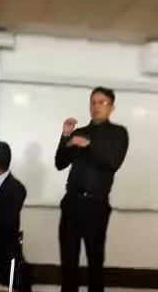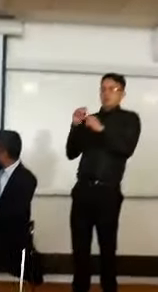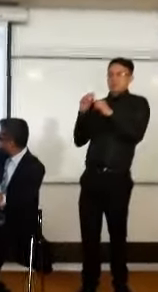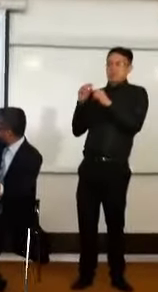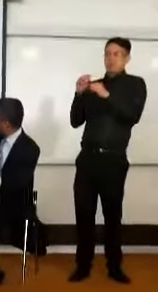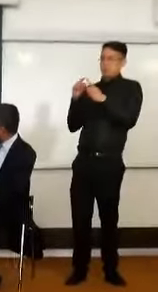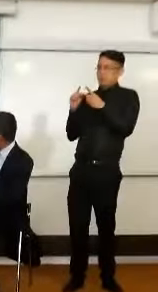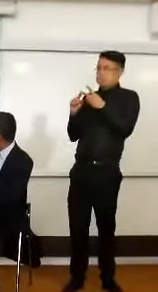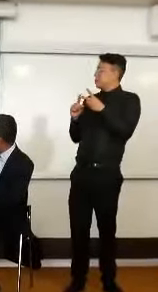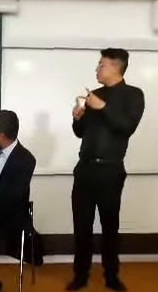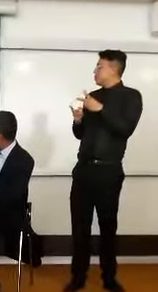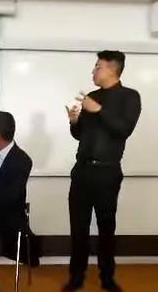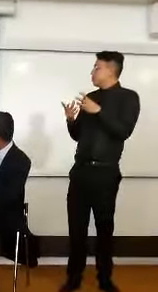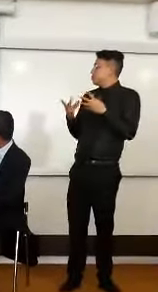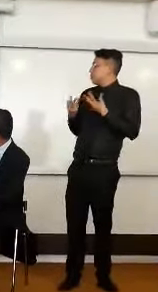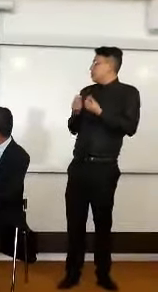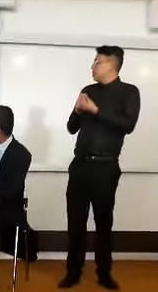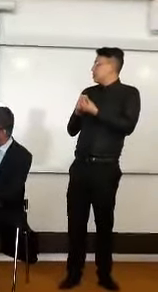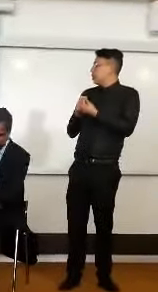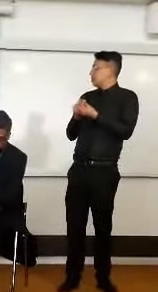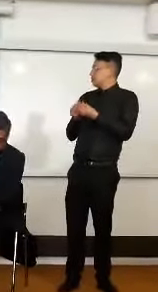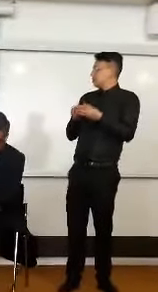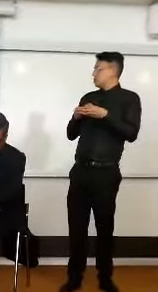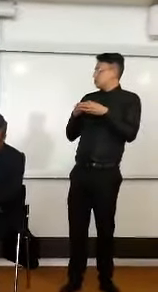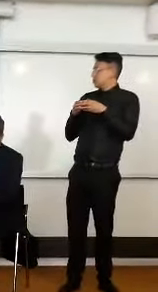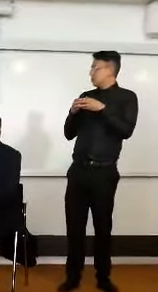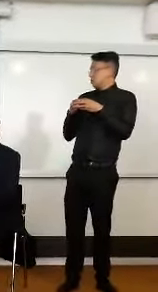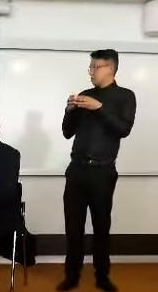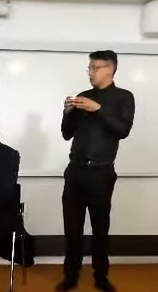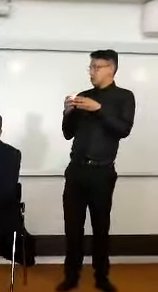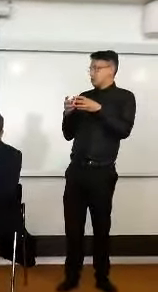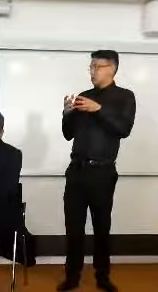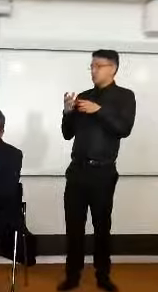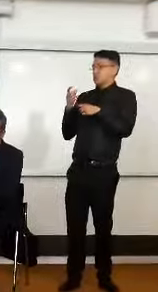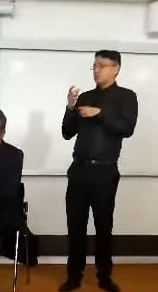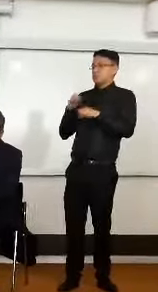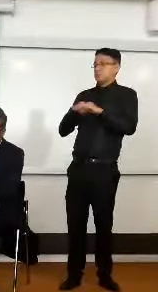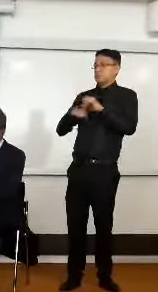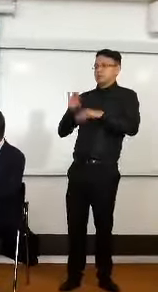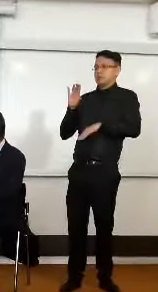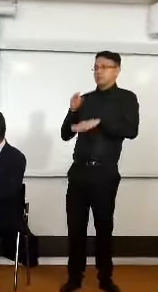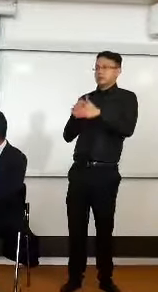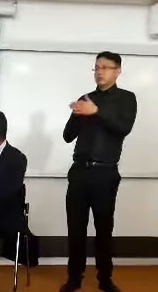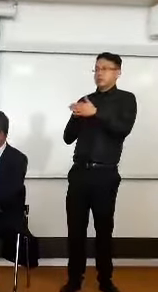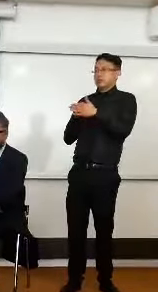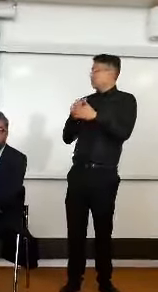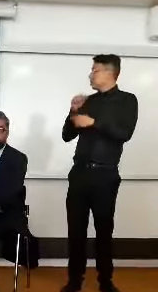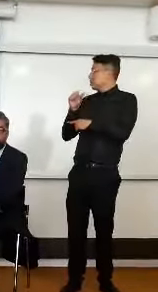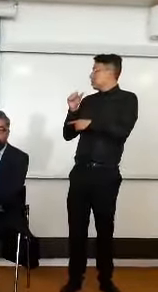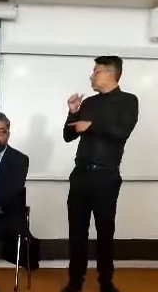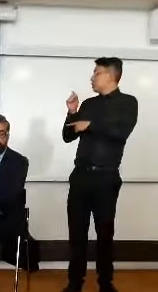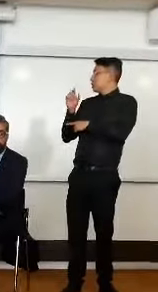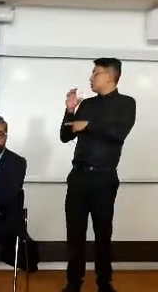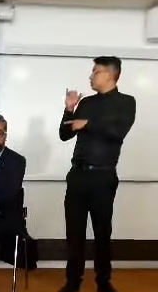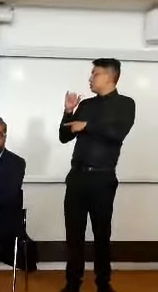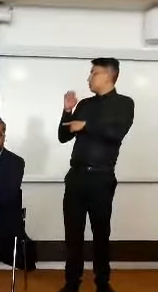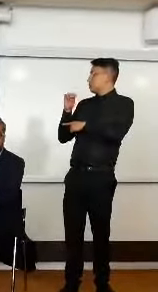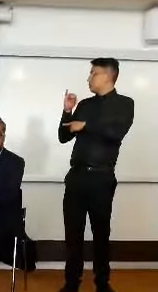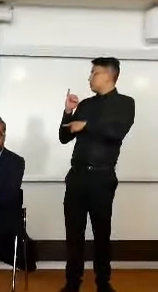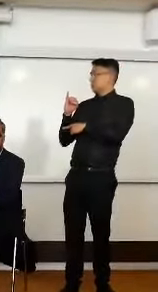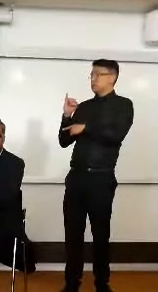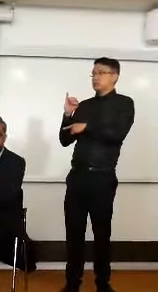y por parte de los integrantes del sistema, hizo parte activa ACEMI, que es la Asociación Colombiana de Empresas de